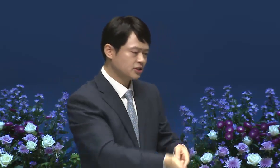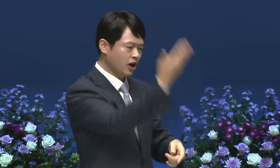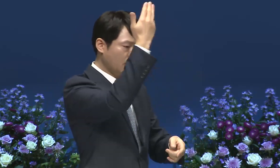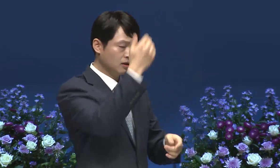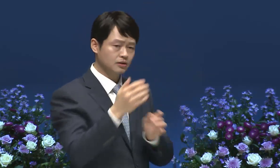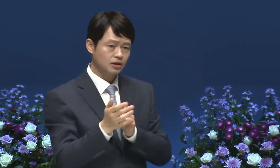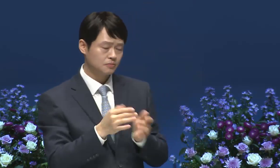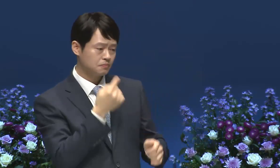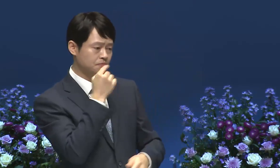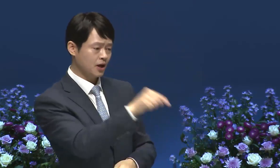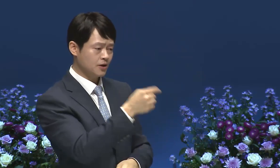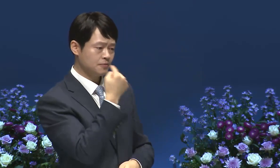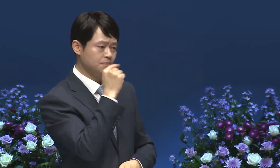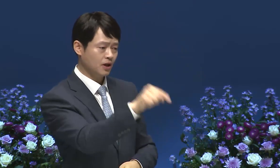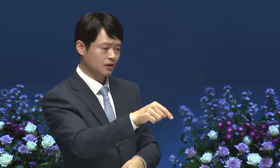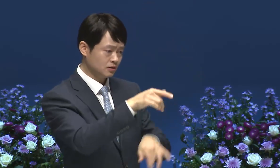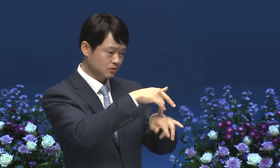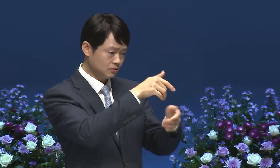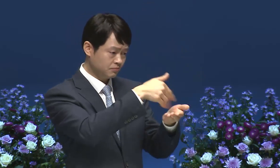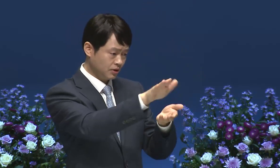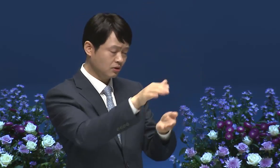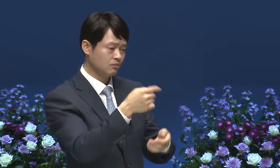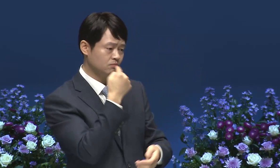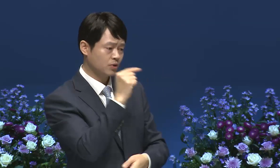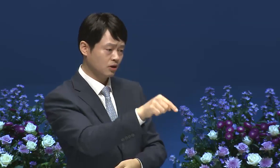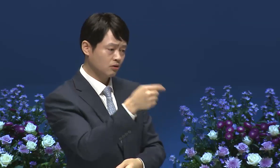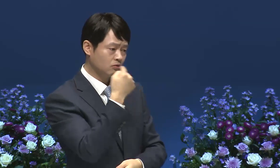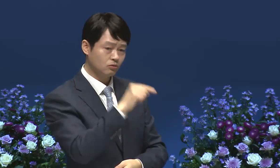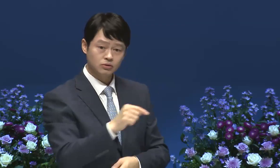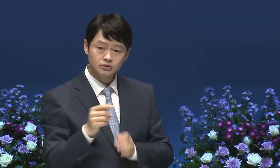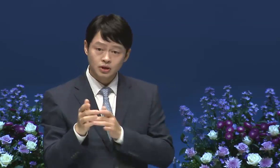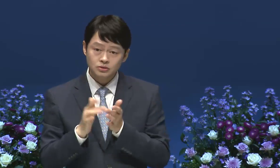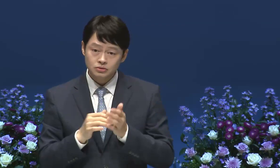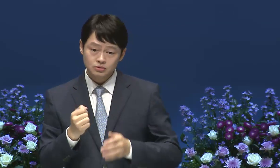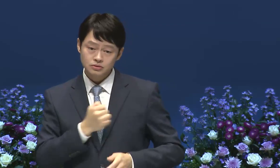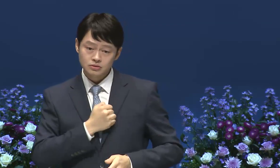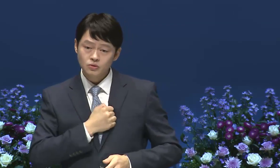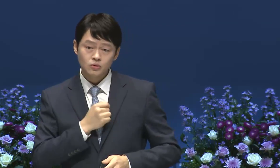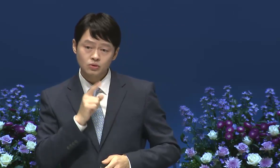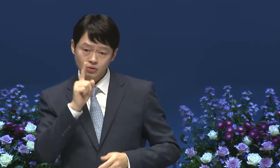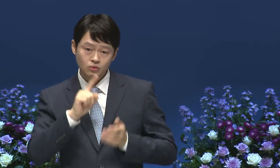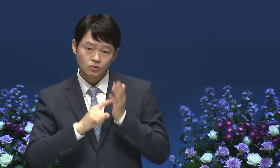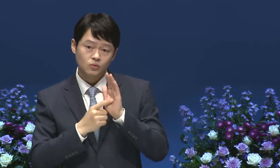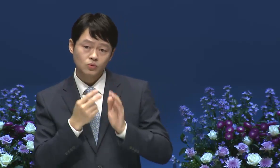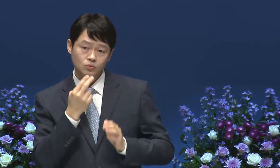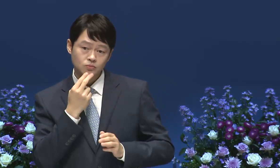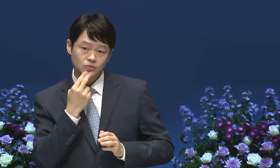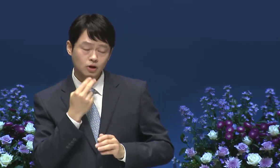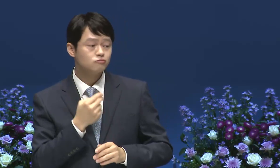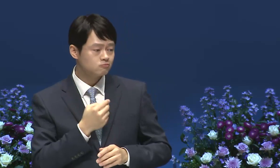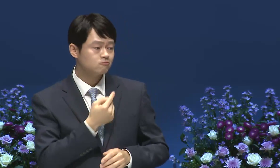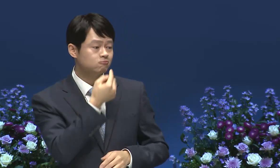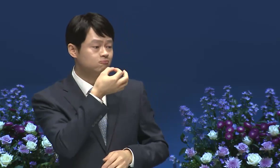앉은뱅이도 일으키셨고 예수님은 말씀으로 귀신도 물리치시고 많은 장애인들을 고치셨습니다.